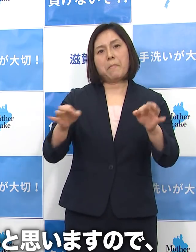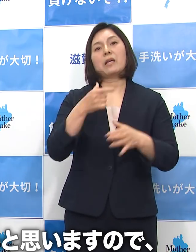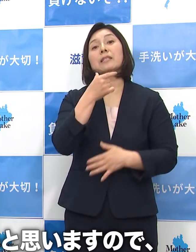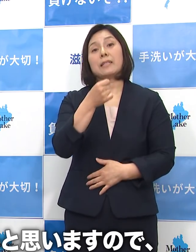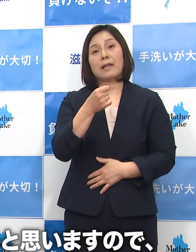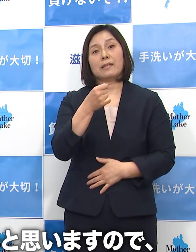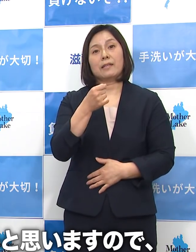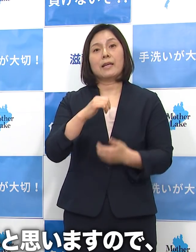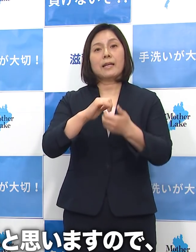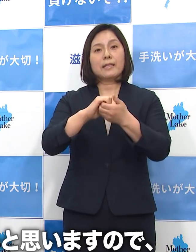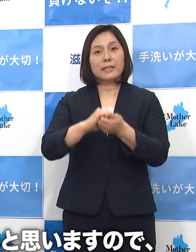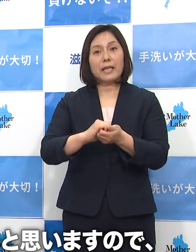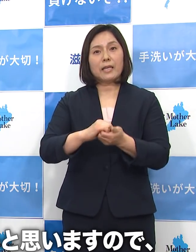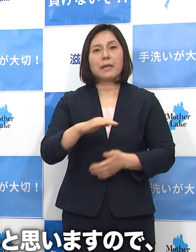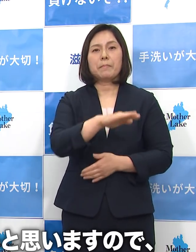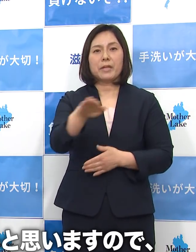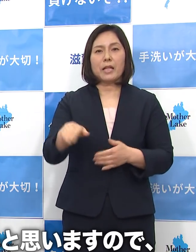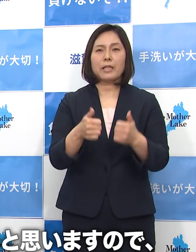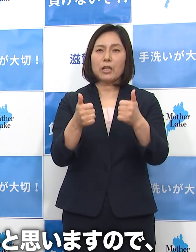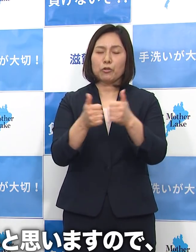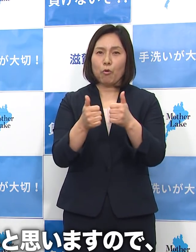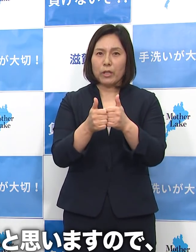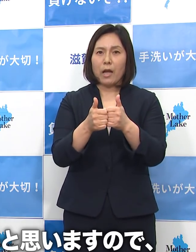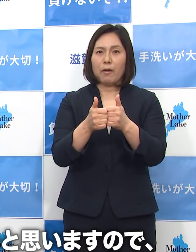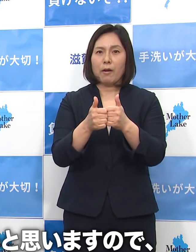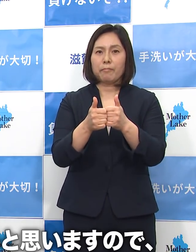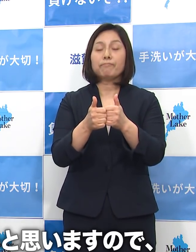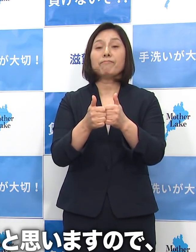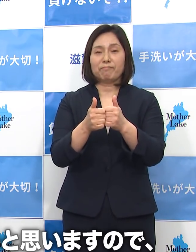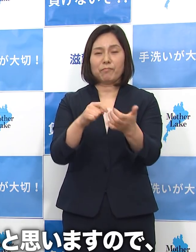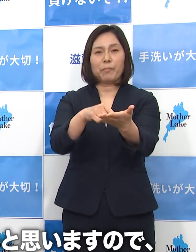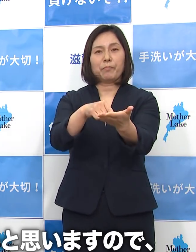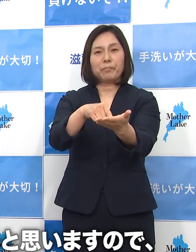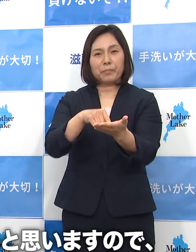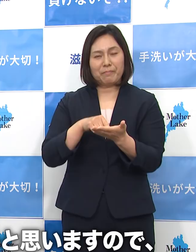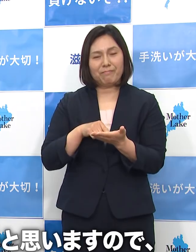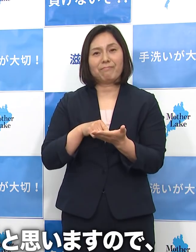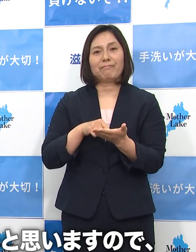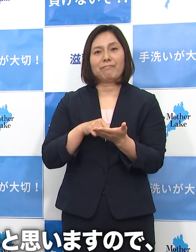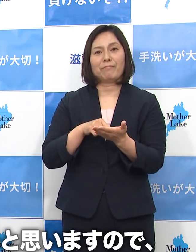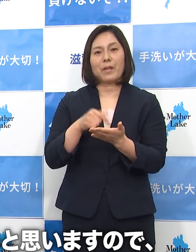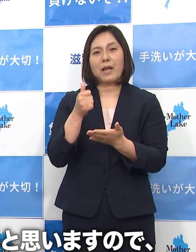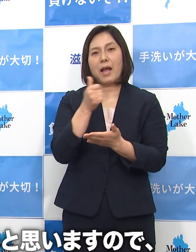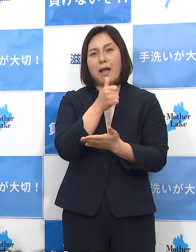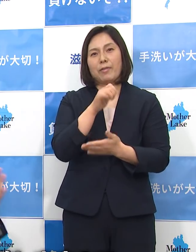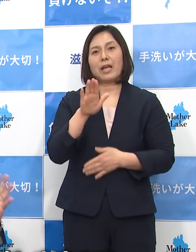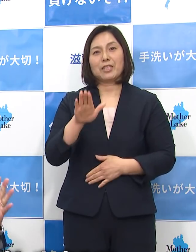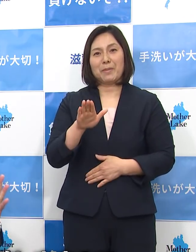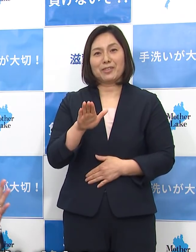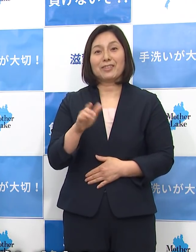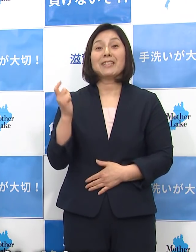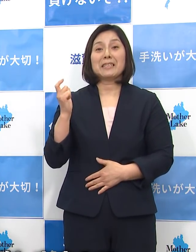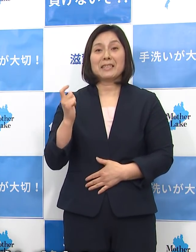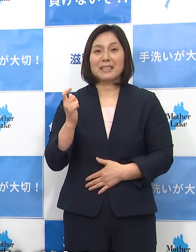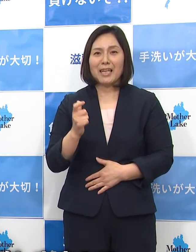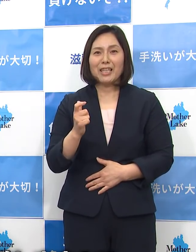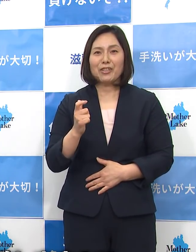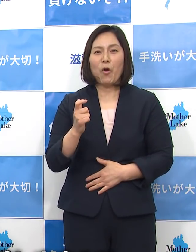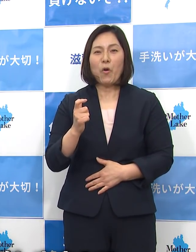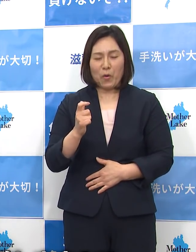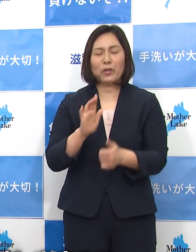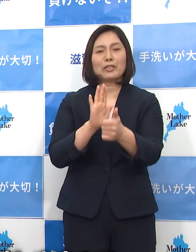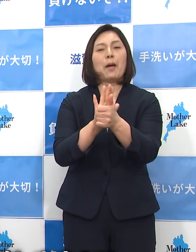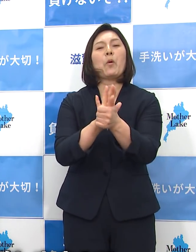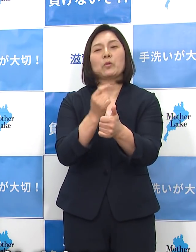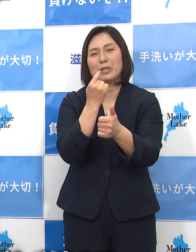でぜひ皆様方ご相談の上届出いただきますようにご案内をいたしますしっかりとサポートいたし